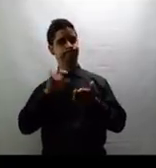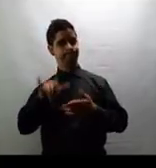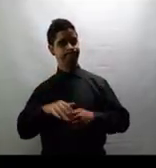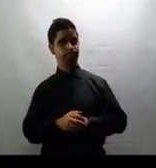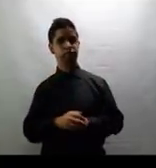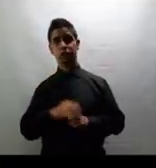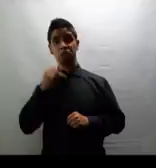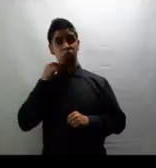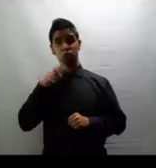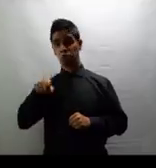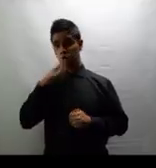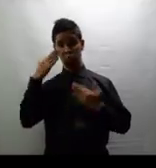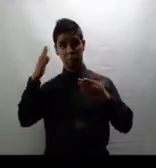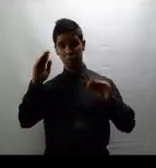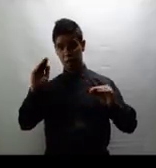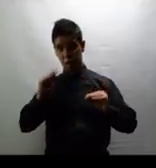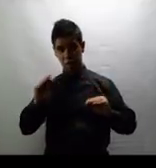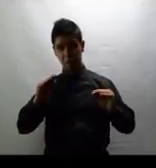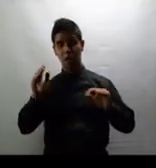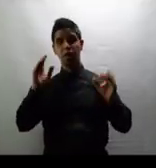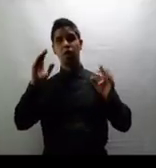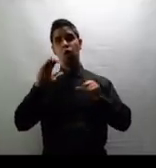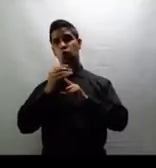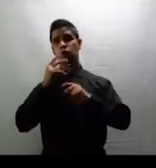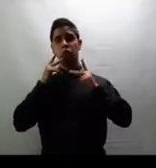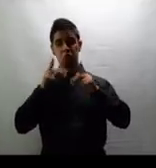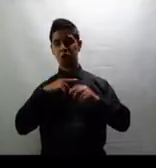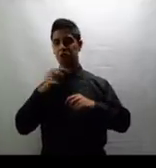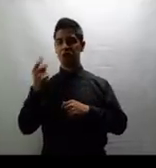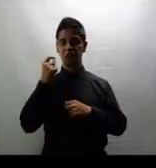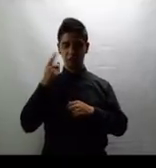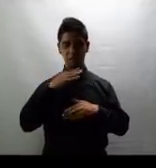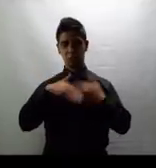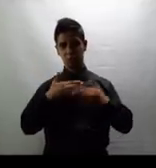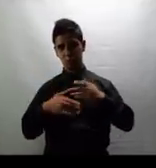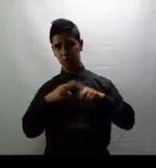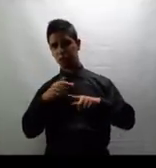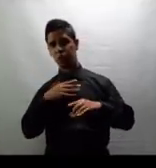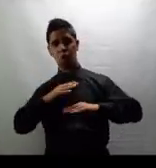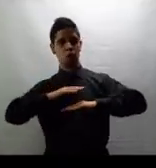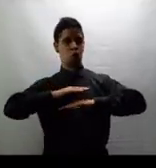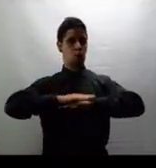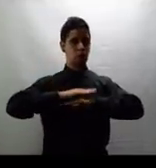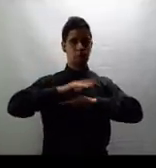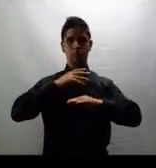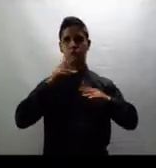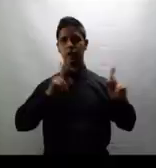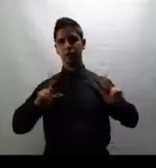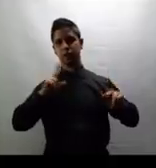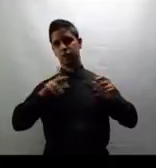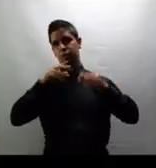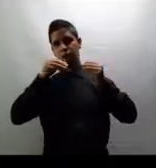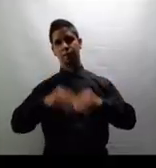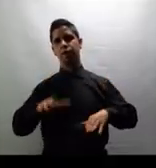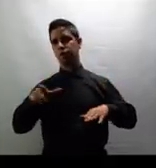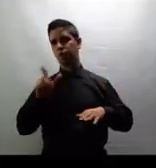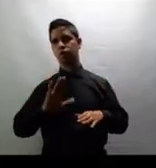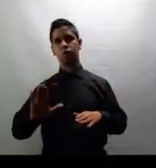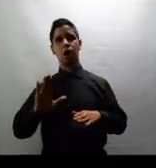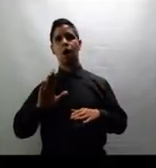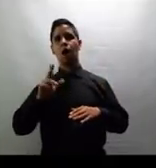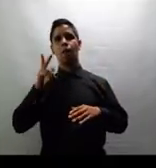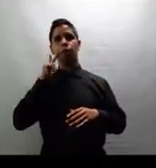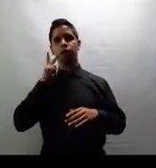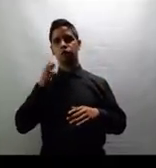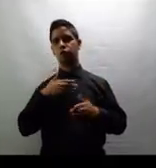si tú no sabes de la cultura popular y leer esa cultura y es ese comportamiento del pueblo estás perdido en una campaña sólo